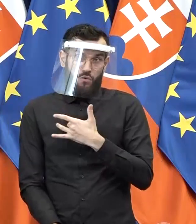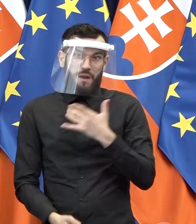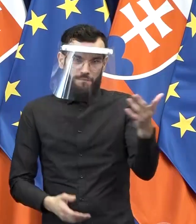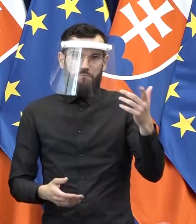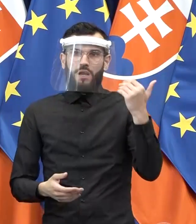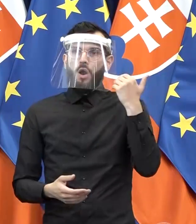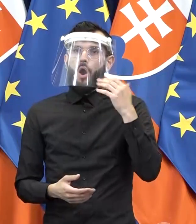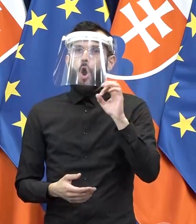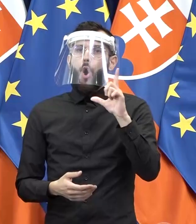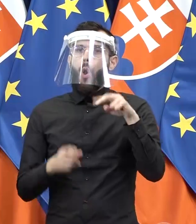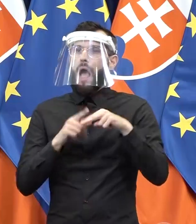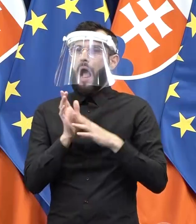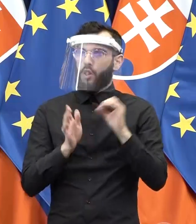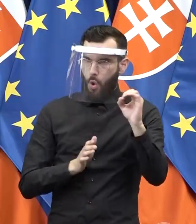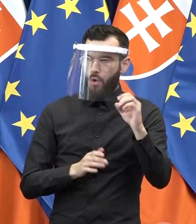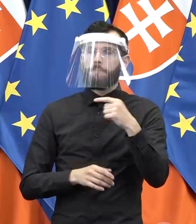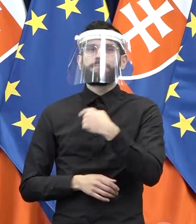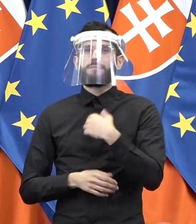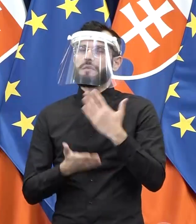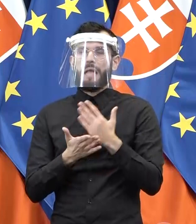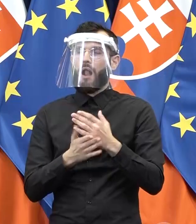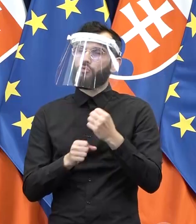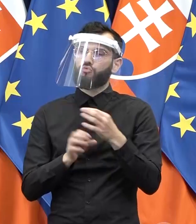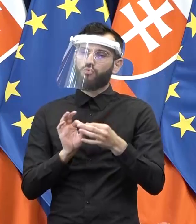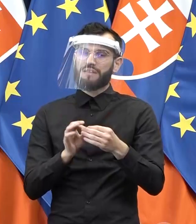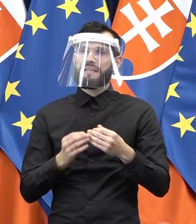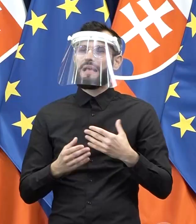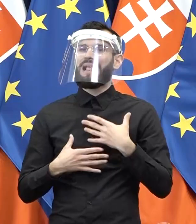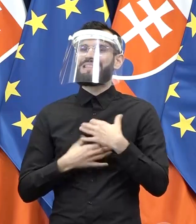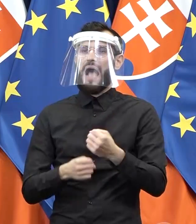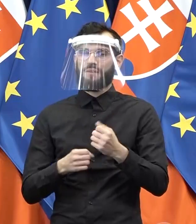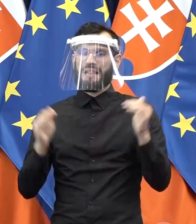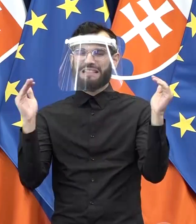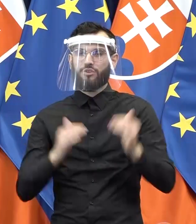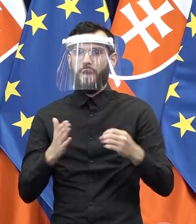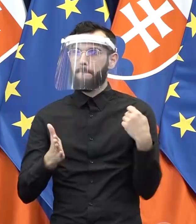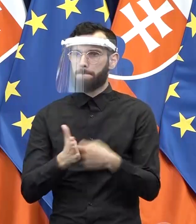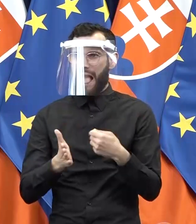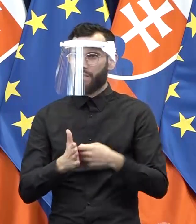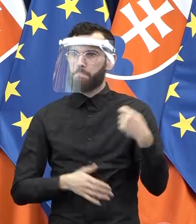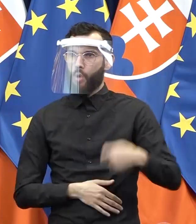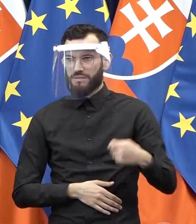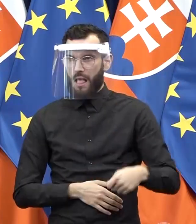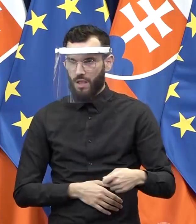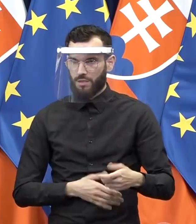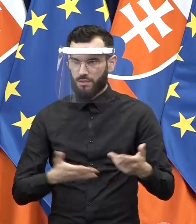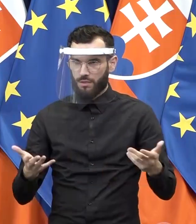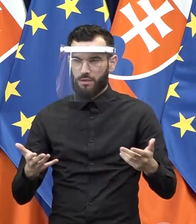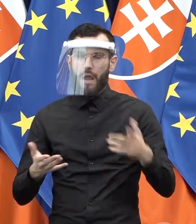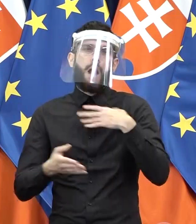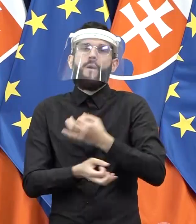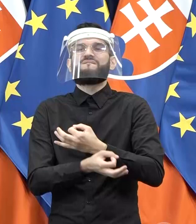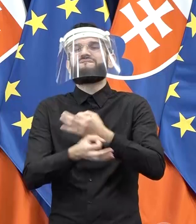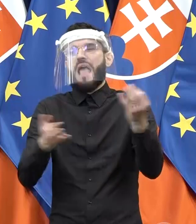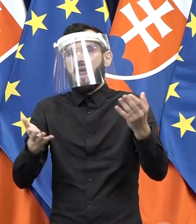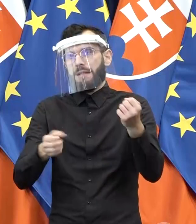hnutie sme vždy opakovane predkladali návrhy na zniženie platov poslancov alebo teda verejných